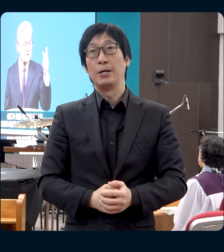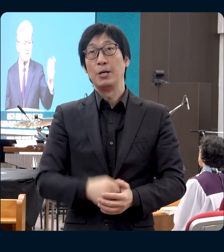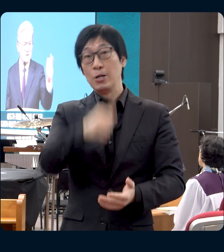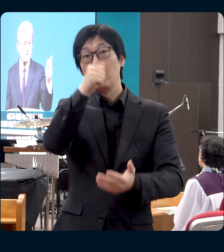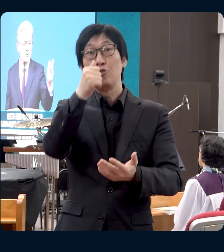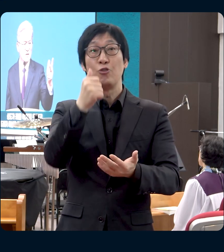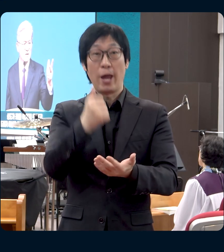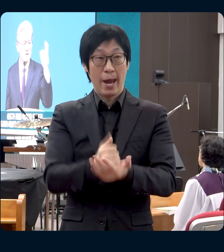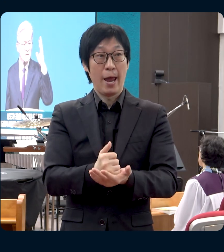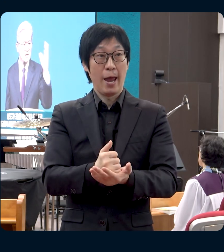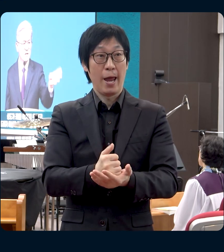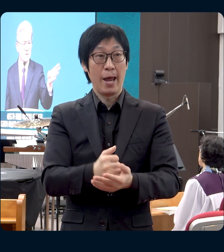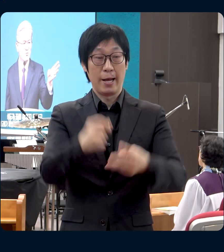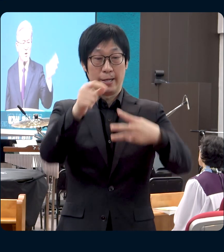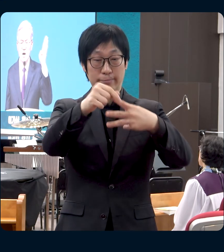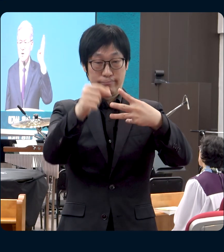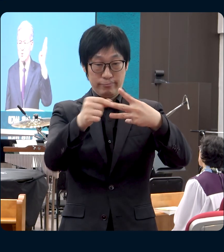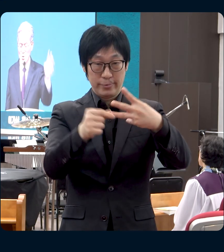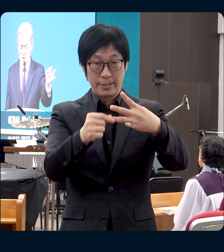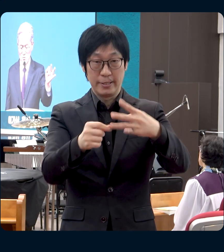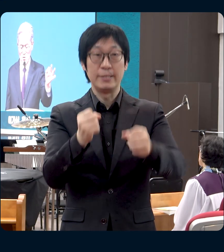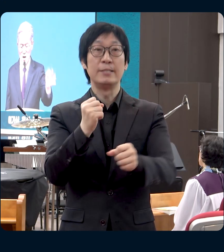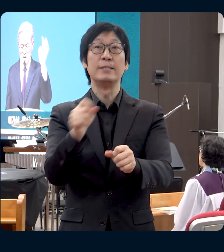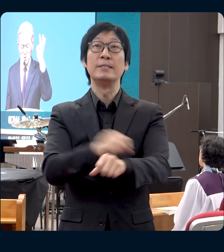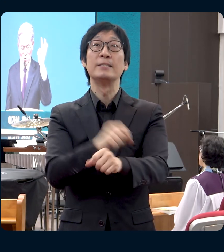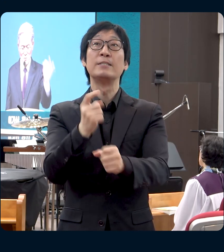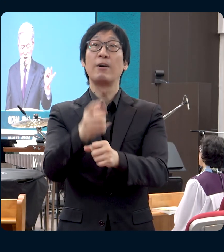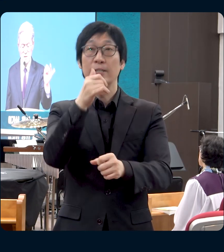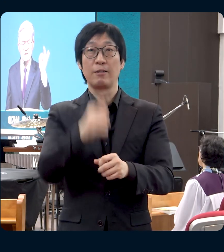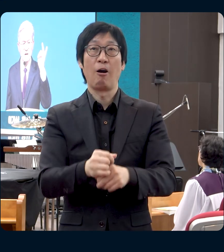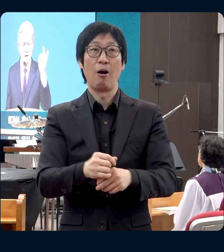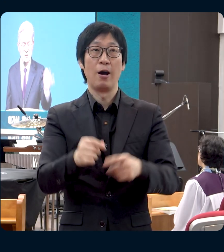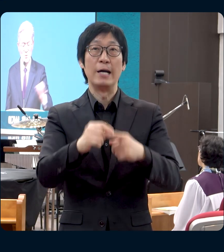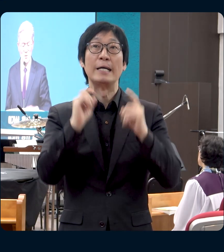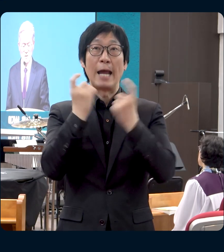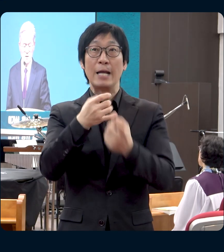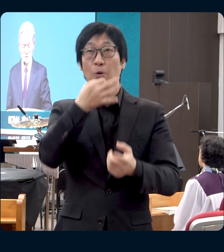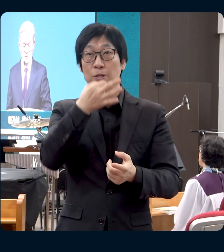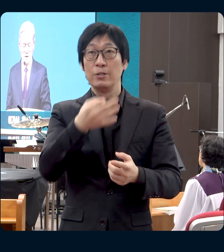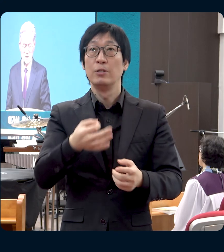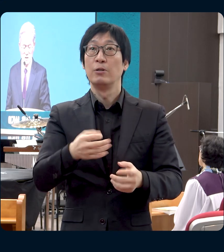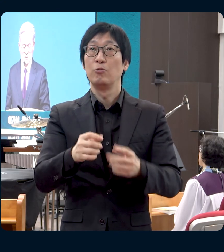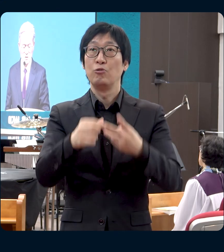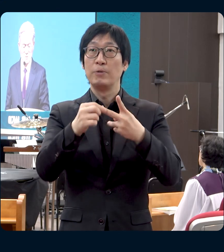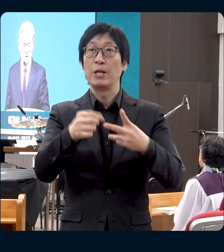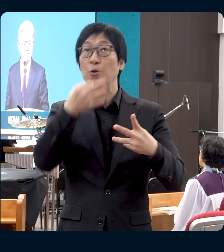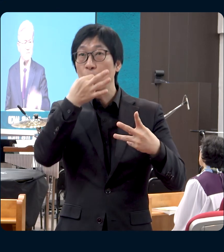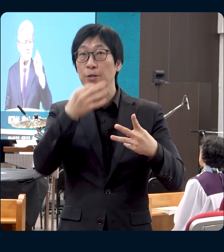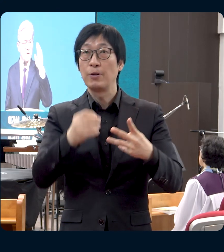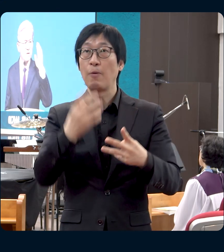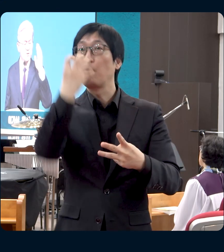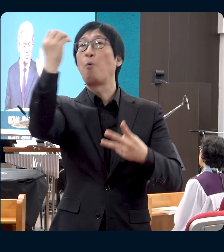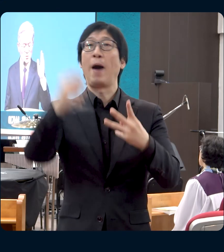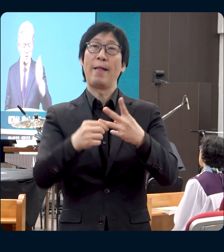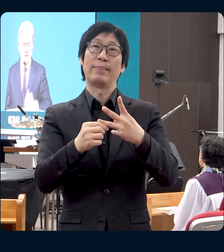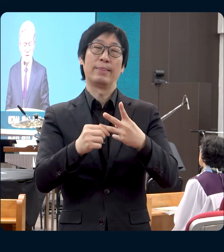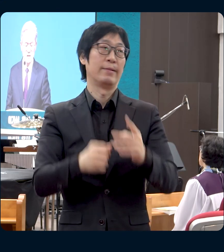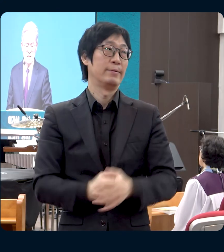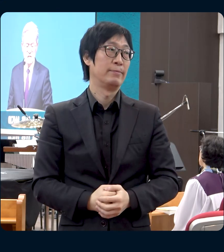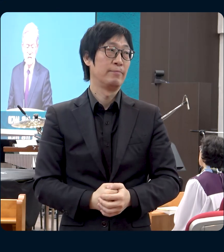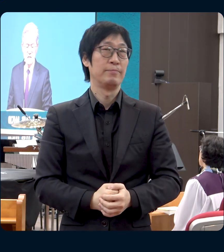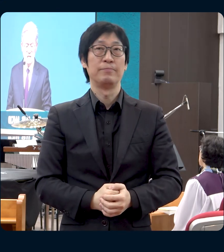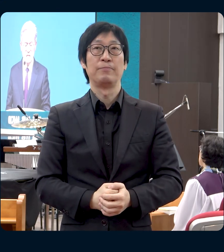가지 특성인 이기심과 욕심과 교만을 가지고 이렇게 이야기했습니다.